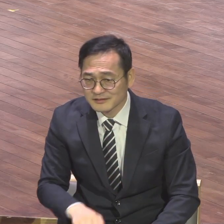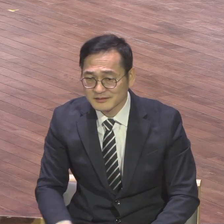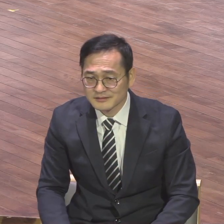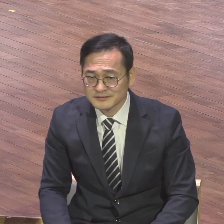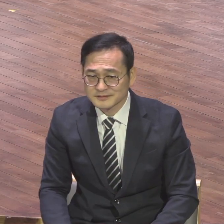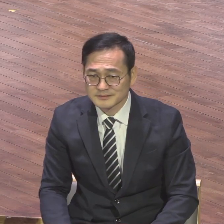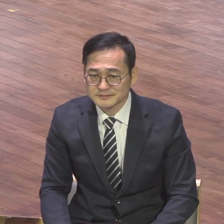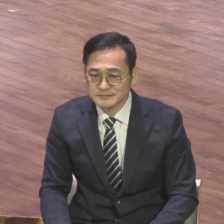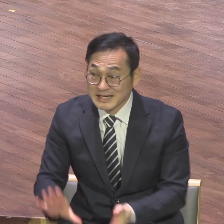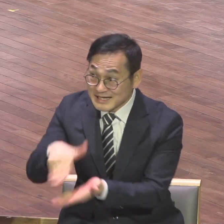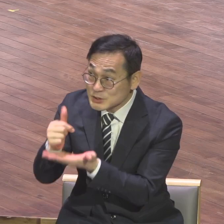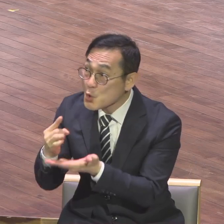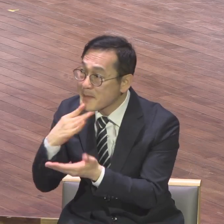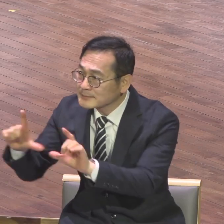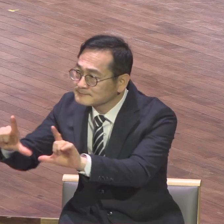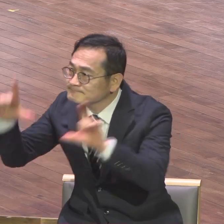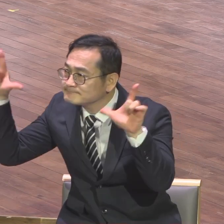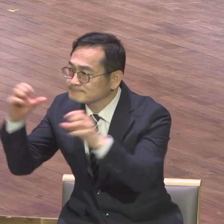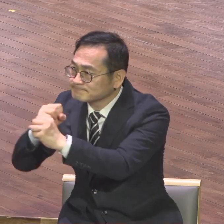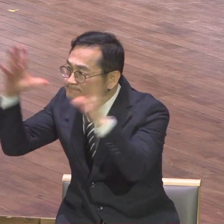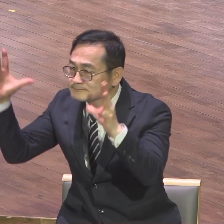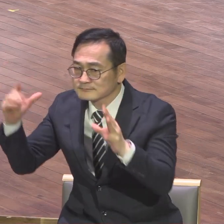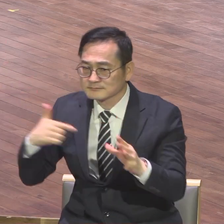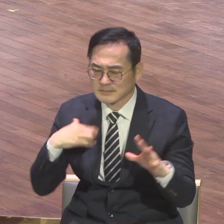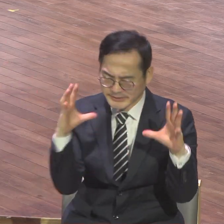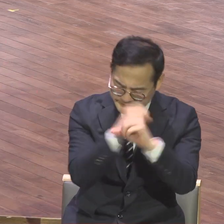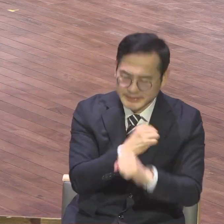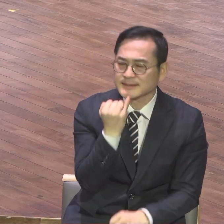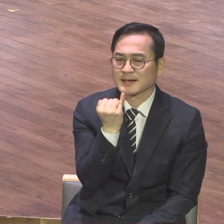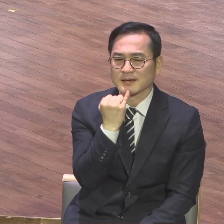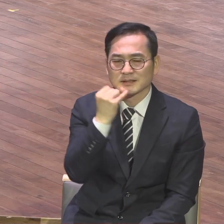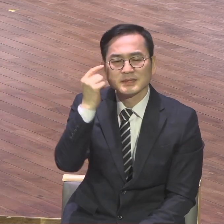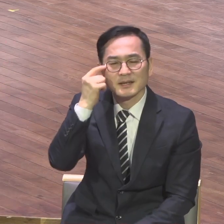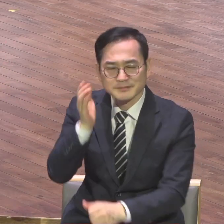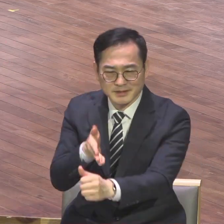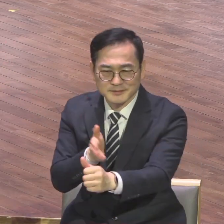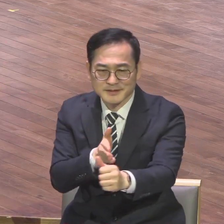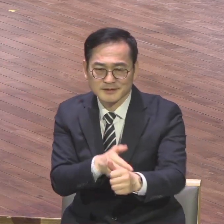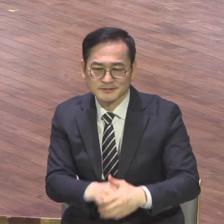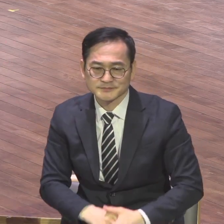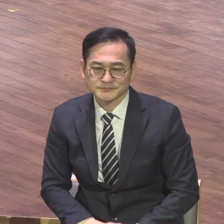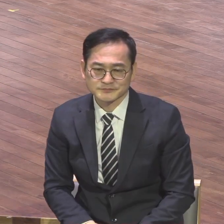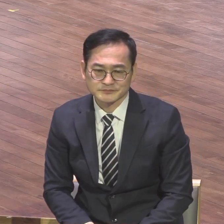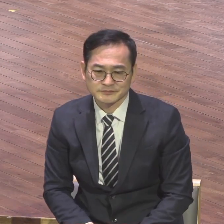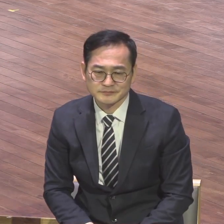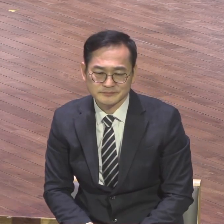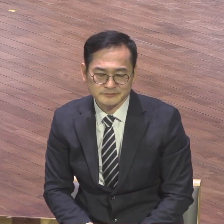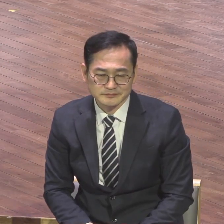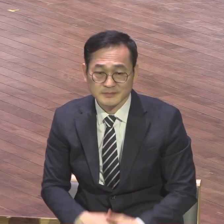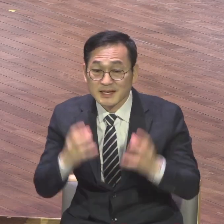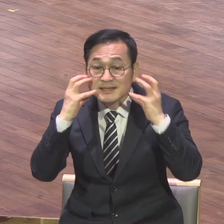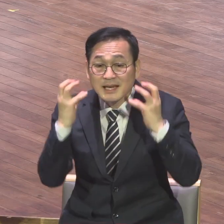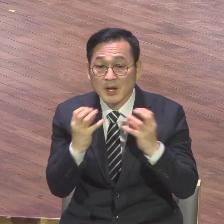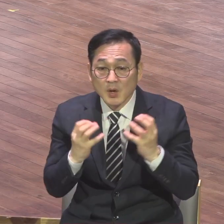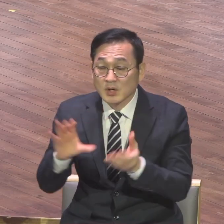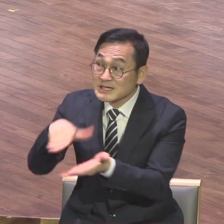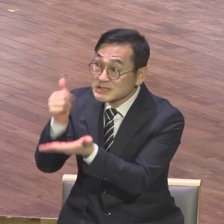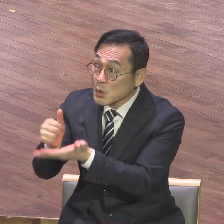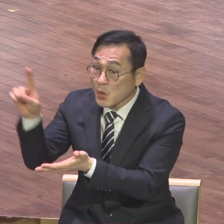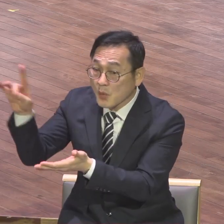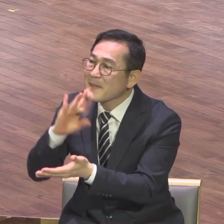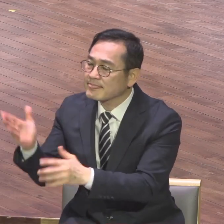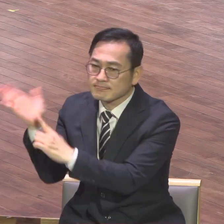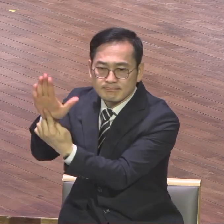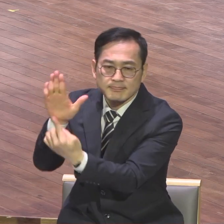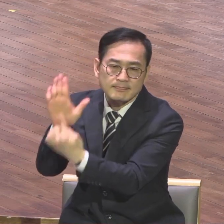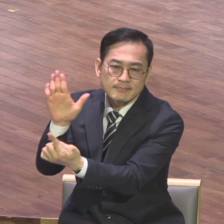그리스도만 드러냈습니다. 그리스도만 드러내시 바랍니다. 그리스도 드러냈는데 오랜 집중했다니까요. 세례요한이 그리스도